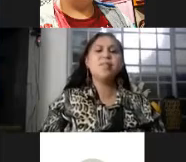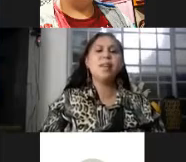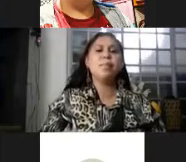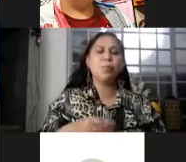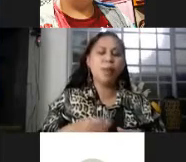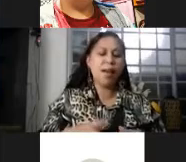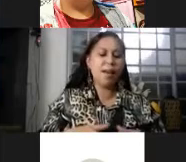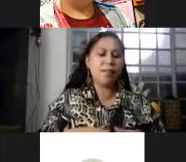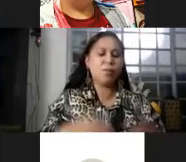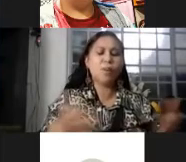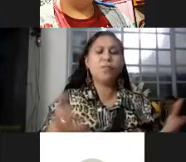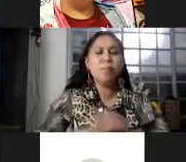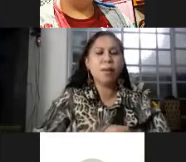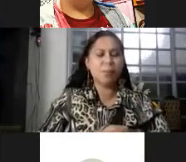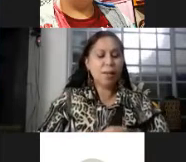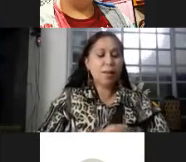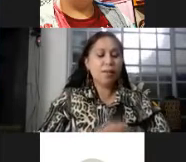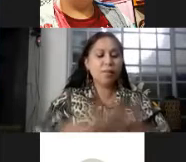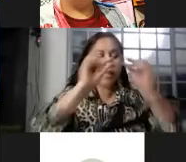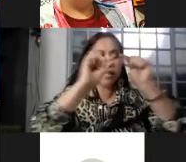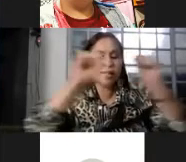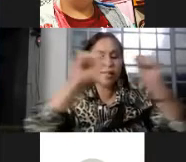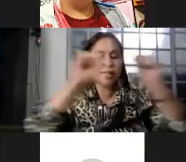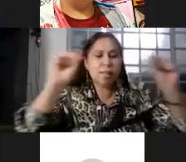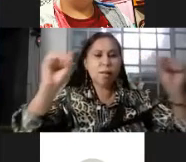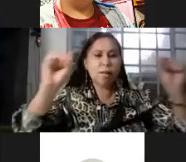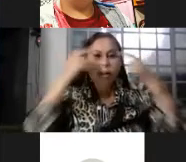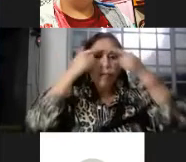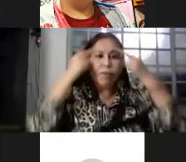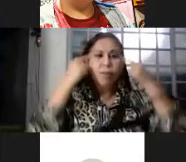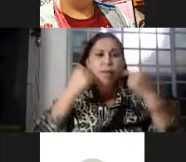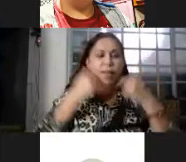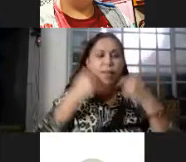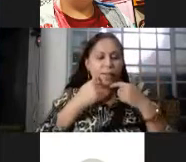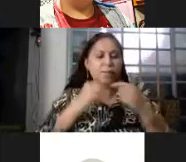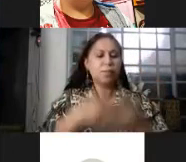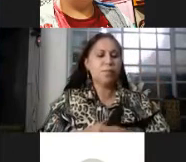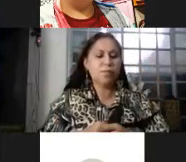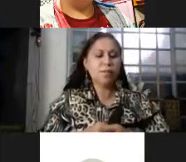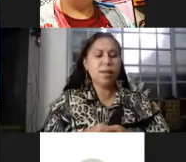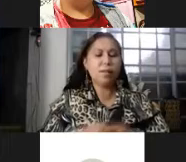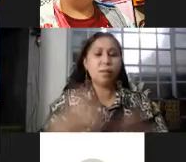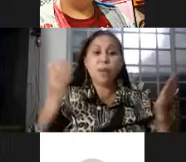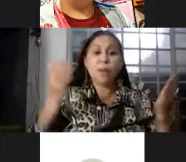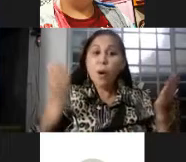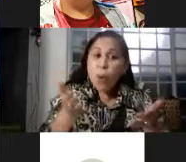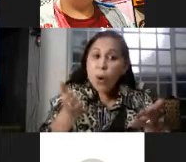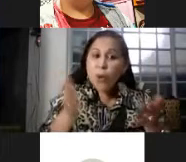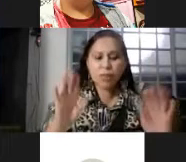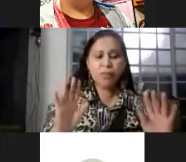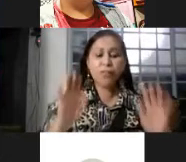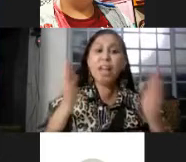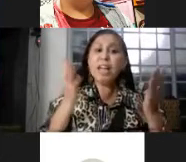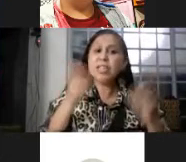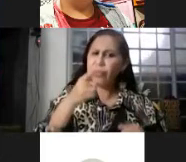você sabe o lugar, eu tô afirmando. Então, sentença interrogativa, eu vou ter o quê? As expressões sociais, ó.